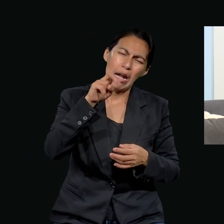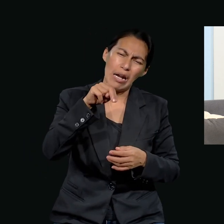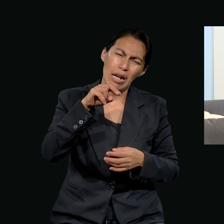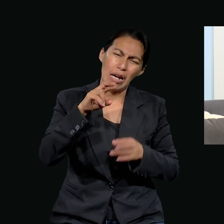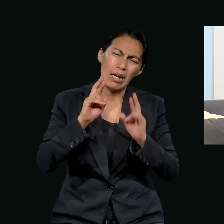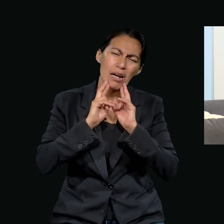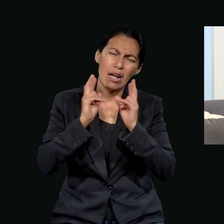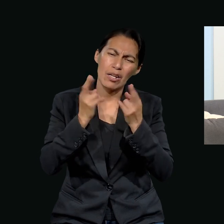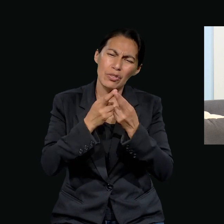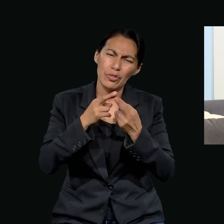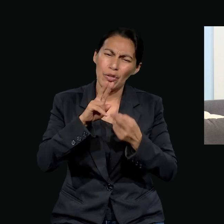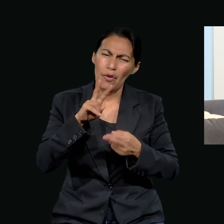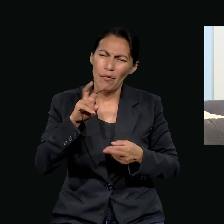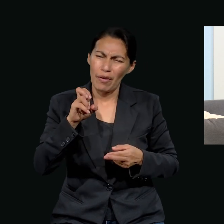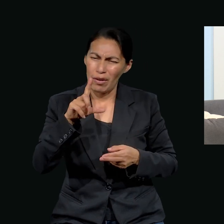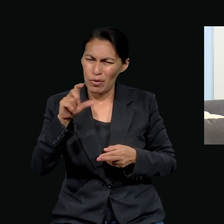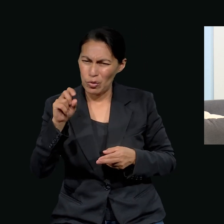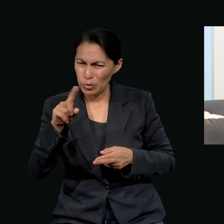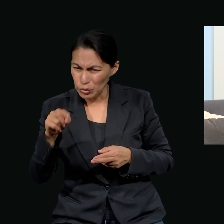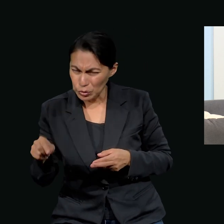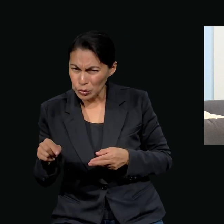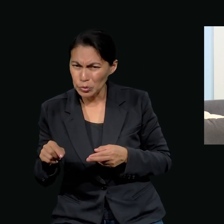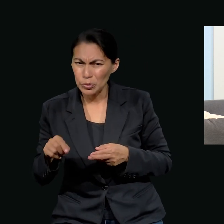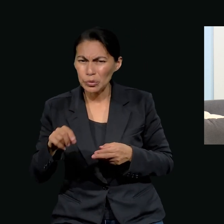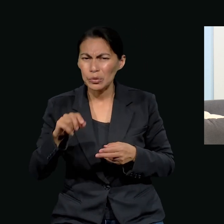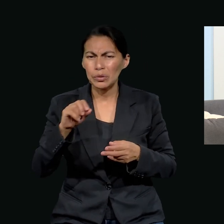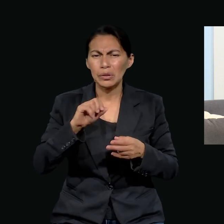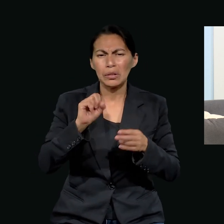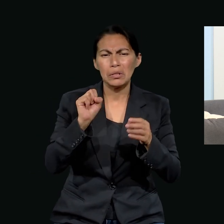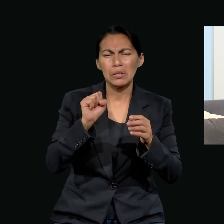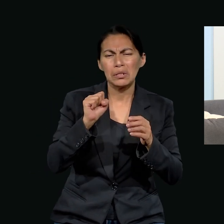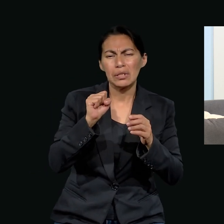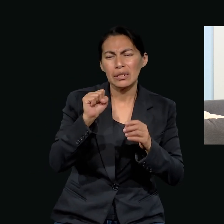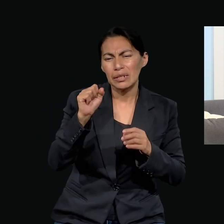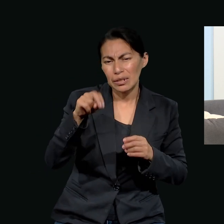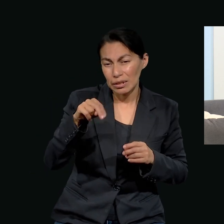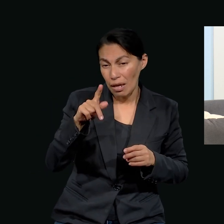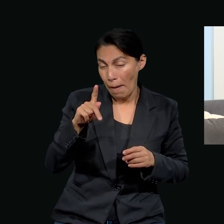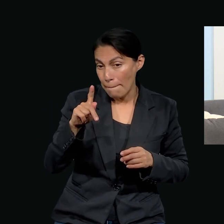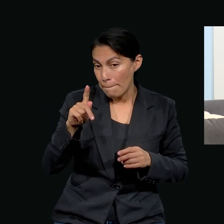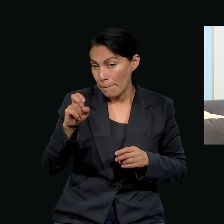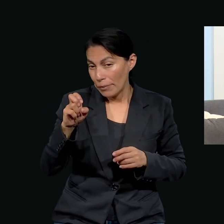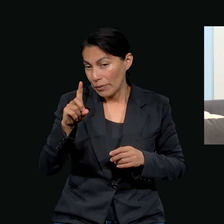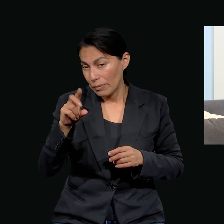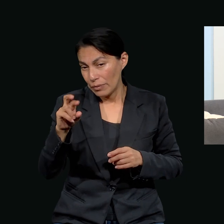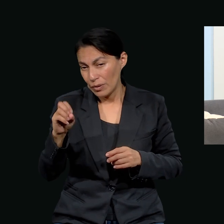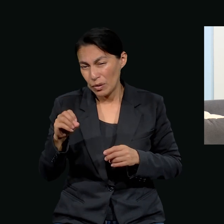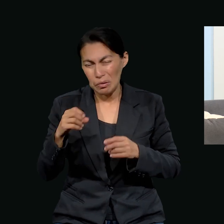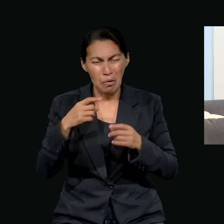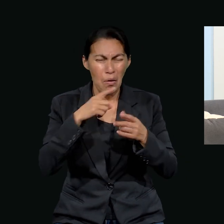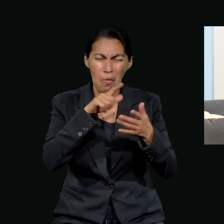San Pedro, que ya hay un grupo importante y realmente